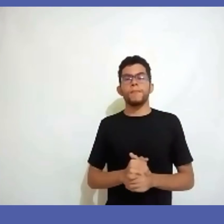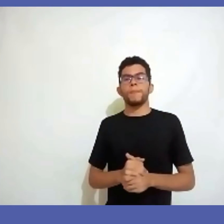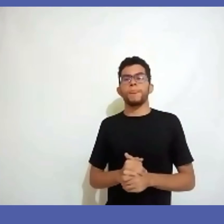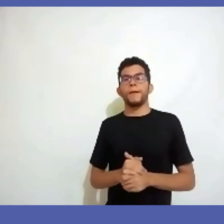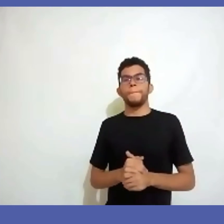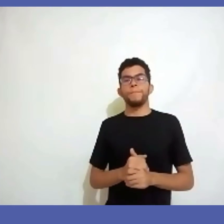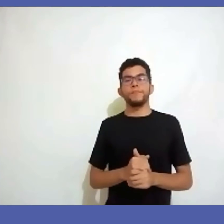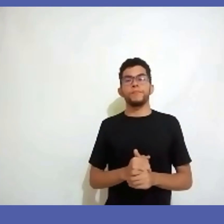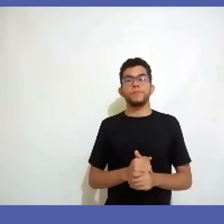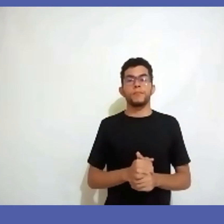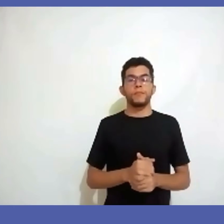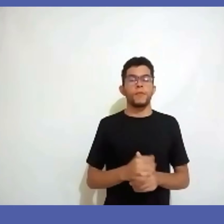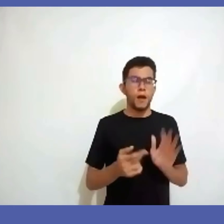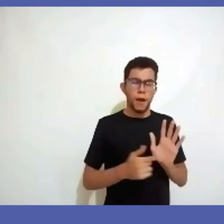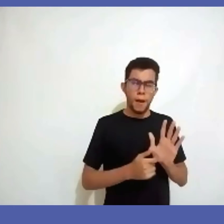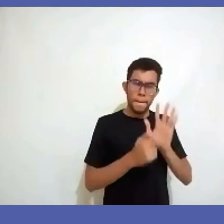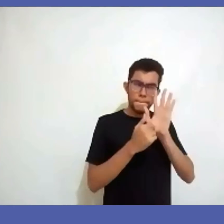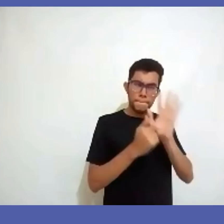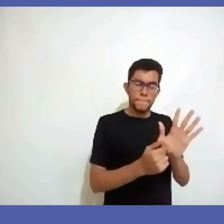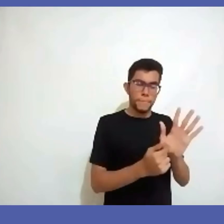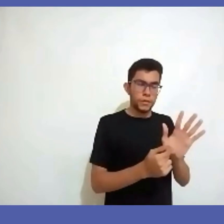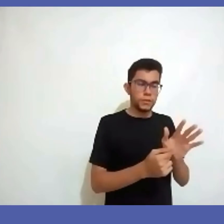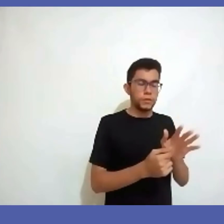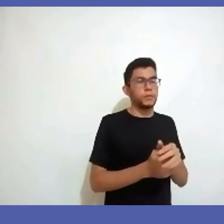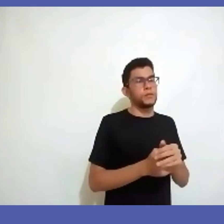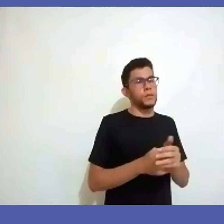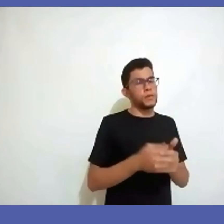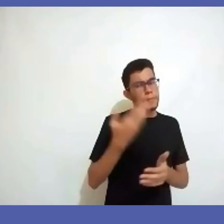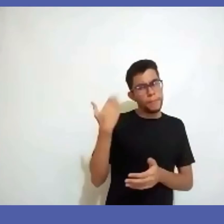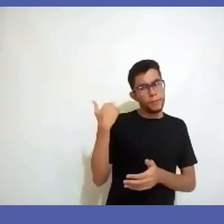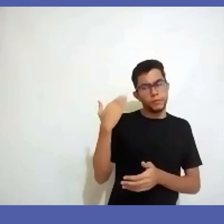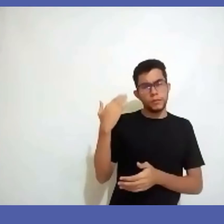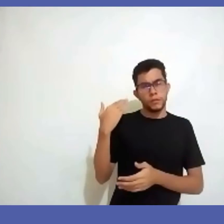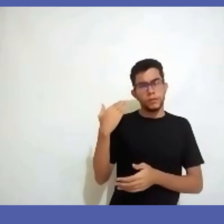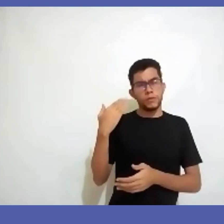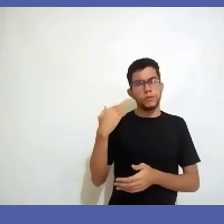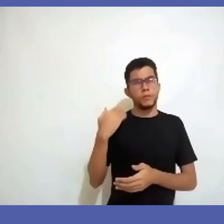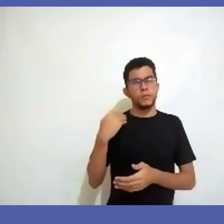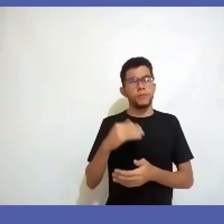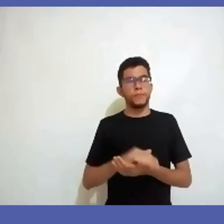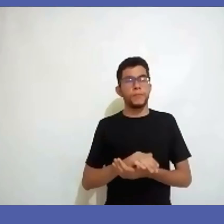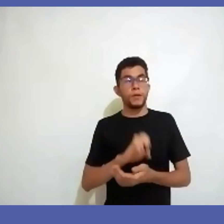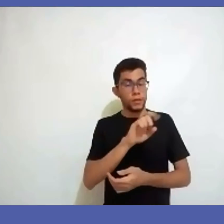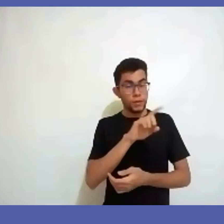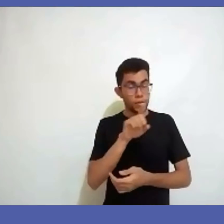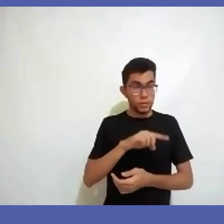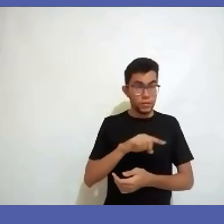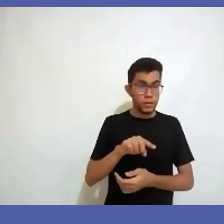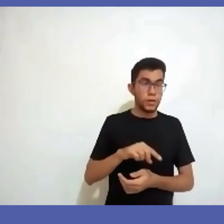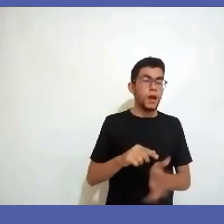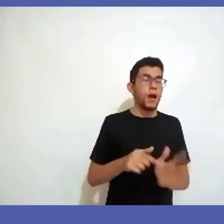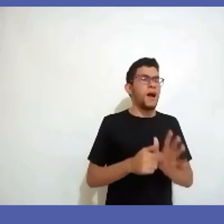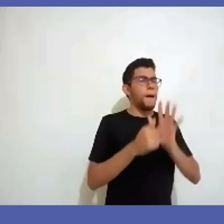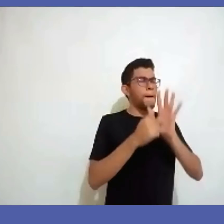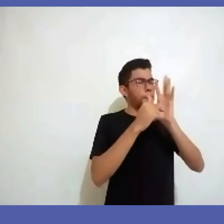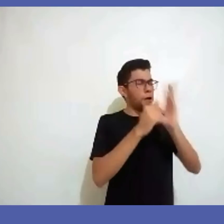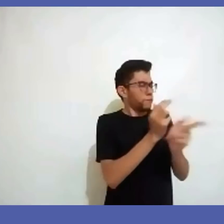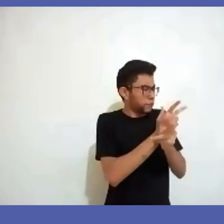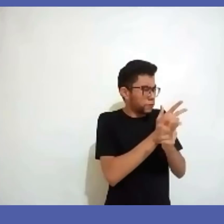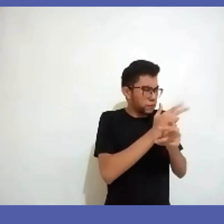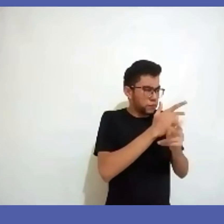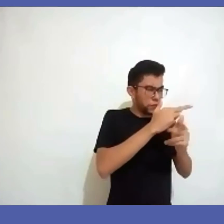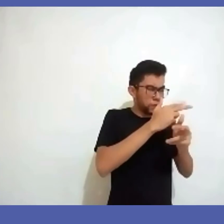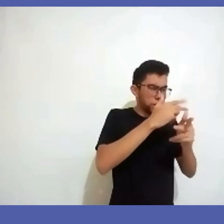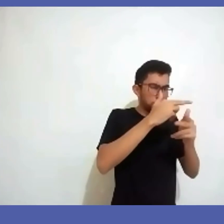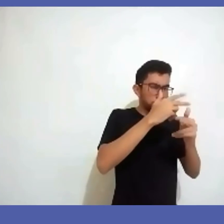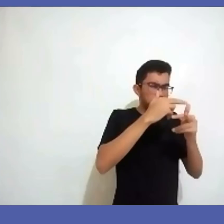isso na semana retrasada e passada, que em Ezequiel capítulo 8, você lê os horrores acontecendo em